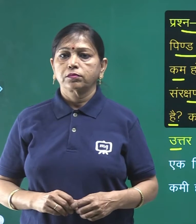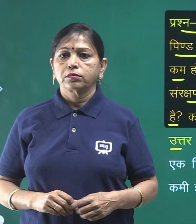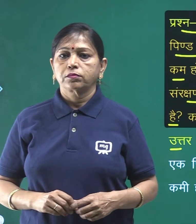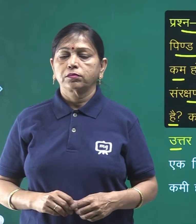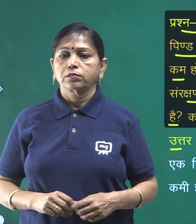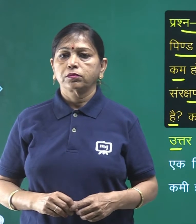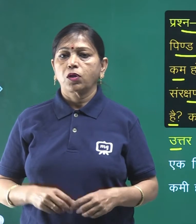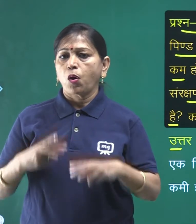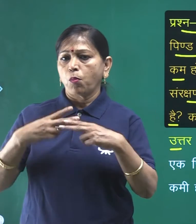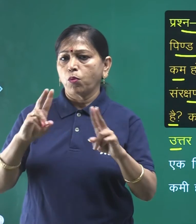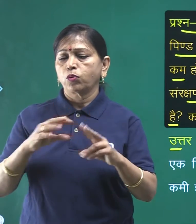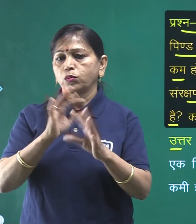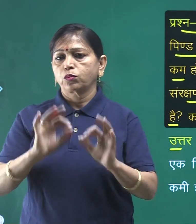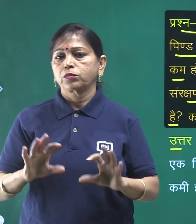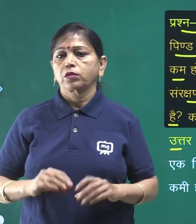मुक्त रूप से